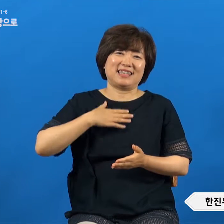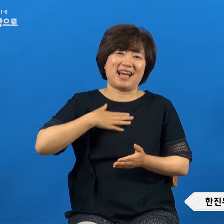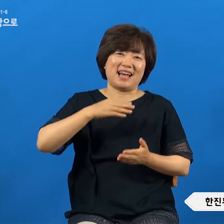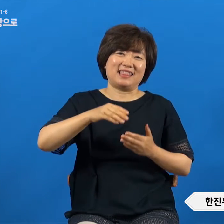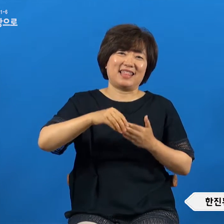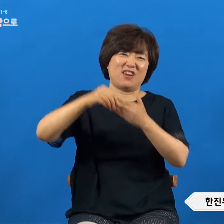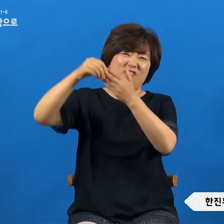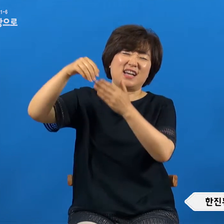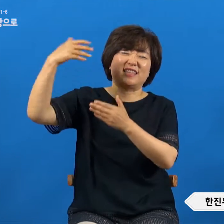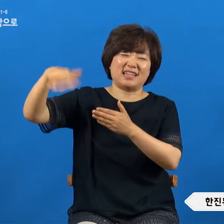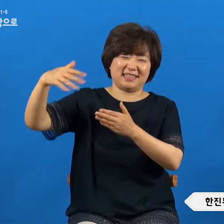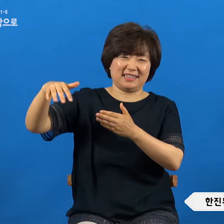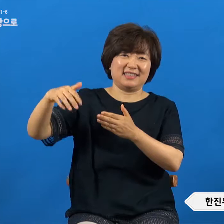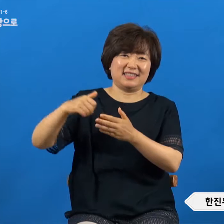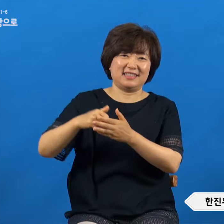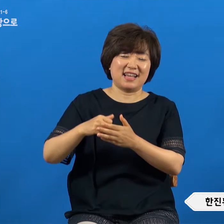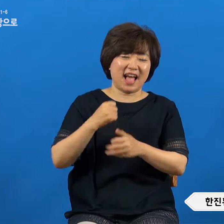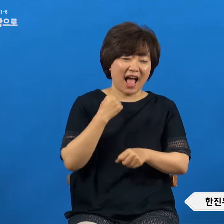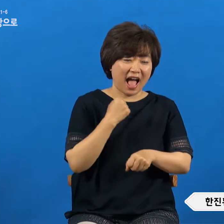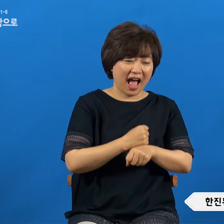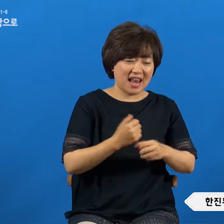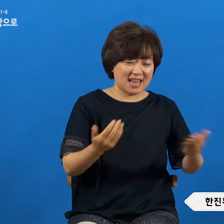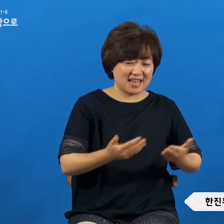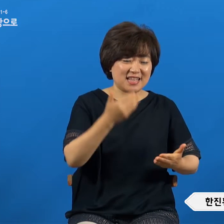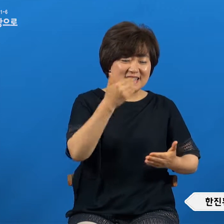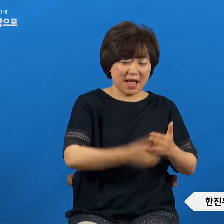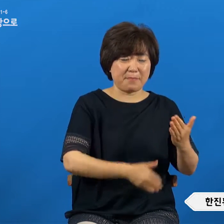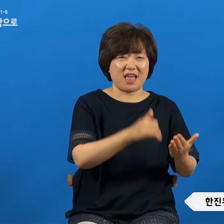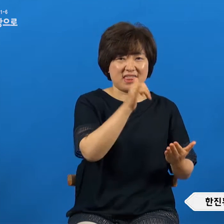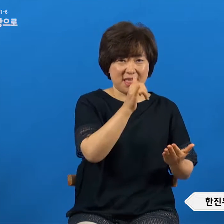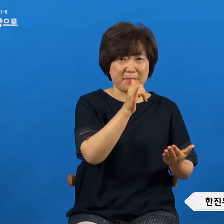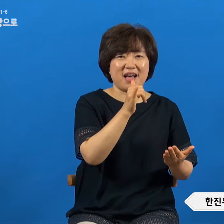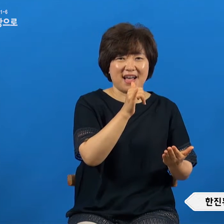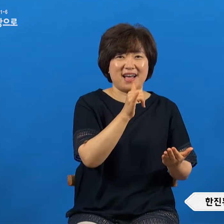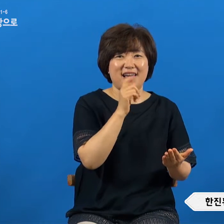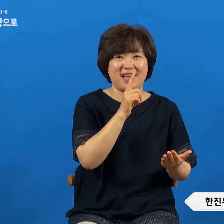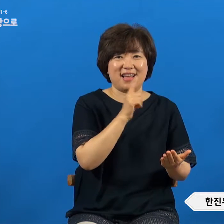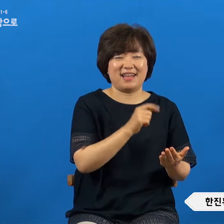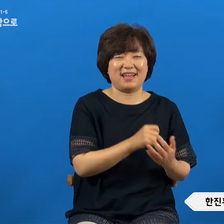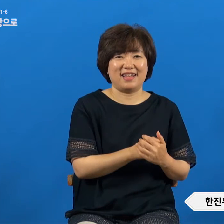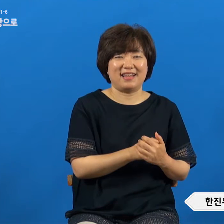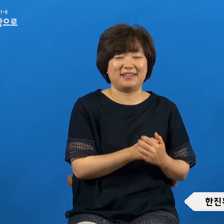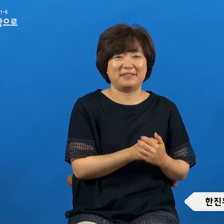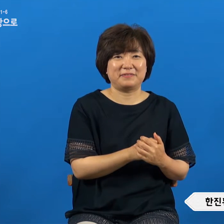보다. 아직도 할 일이 남아있는 게 틀림없어.